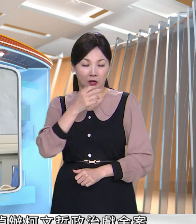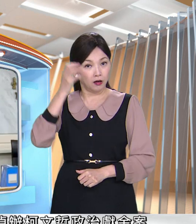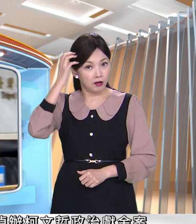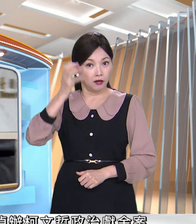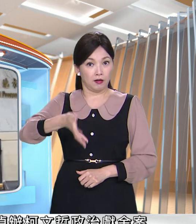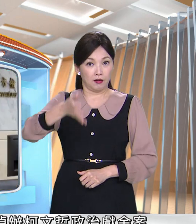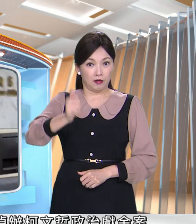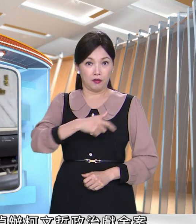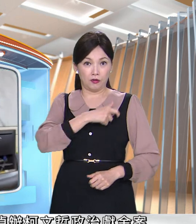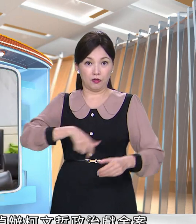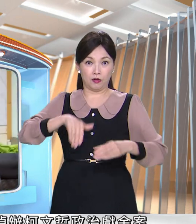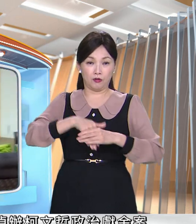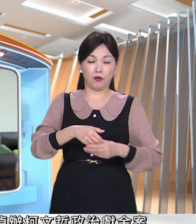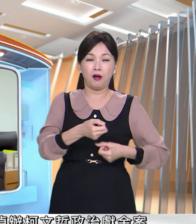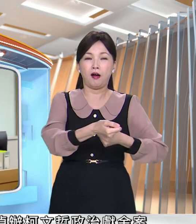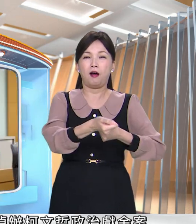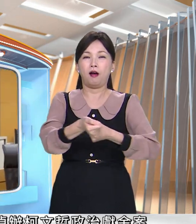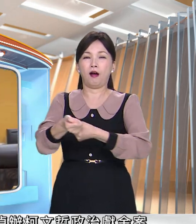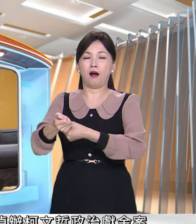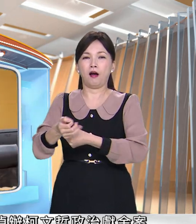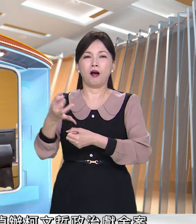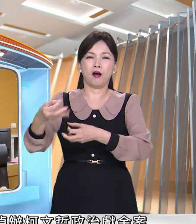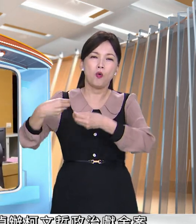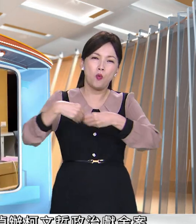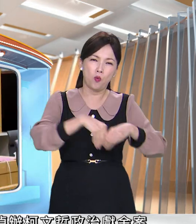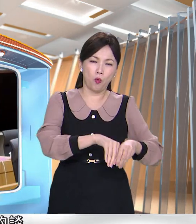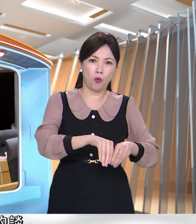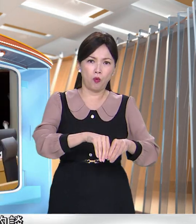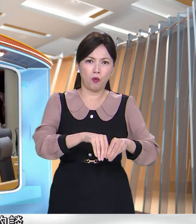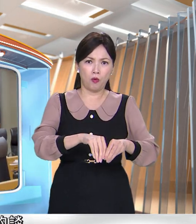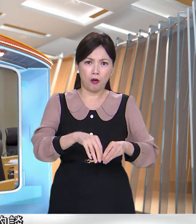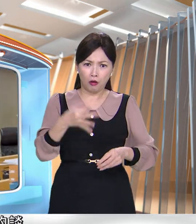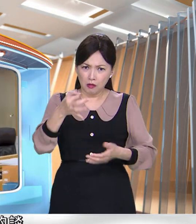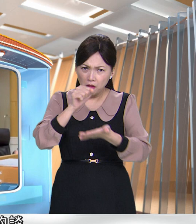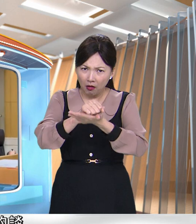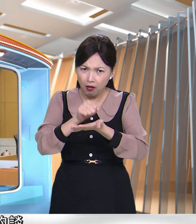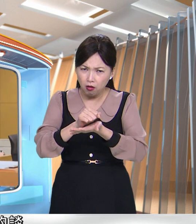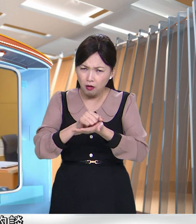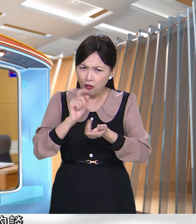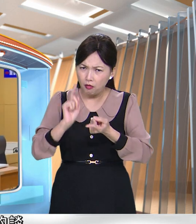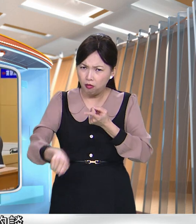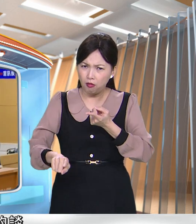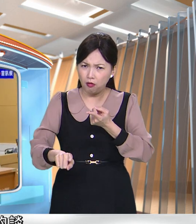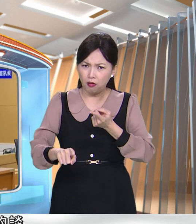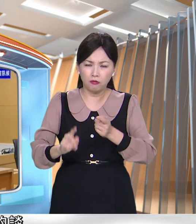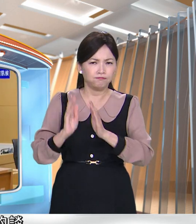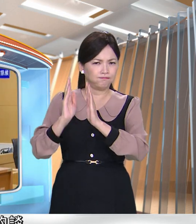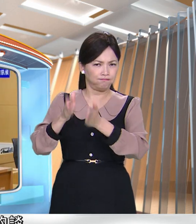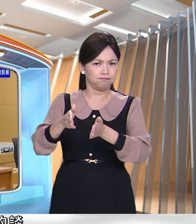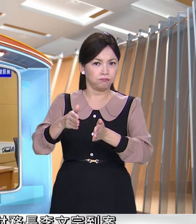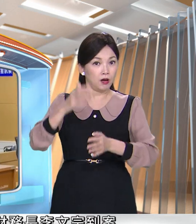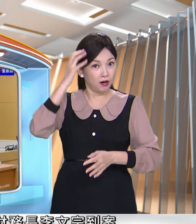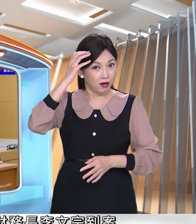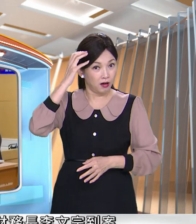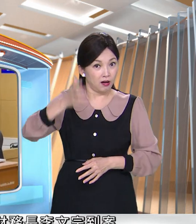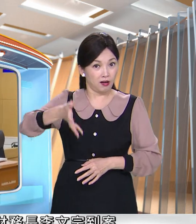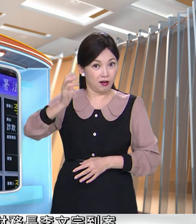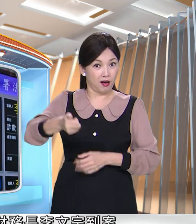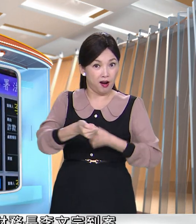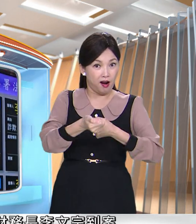政治现金案，昨天以被告的身份约谈柯文哲竞选总部